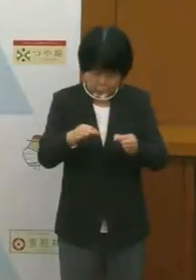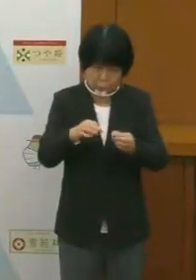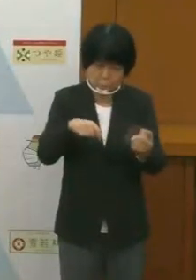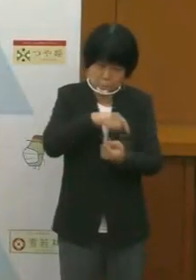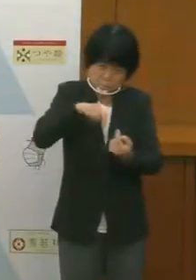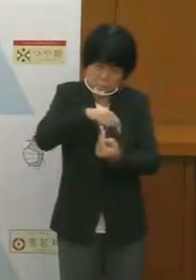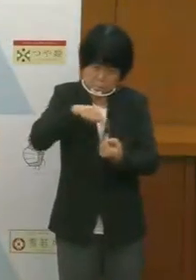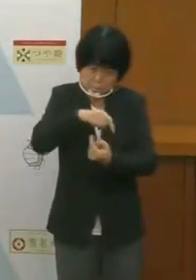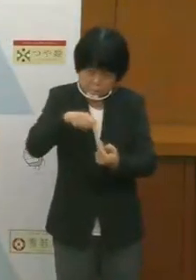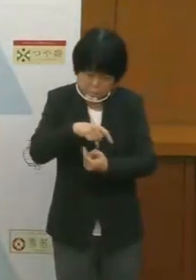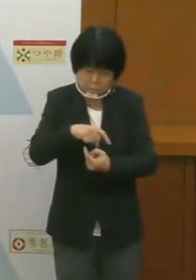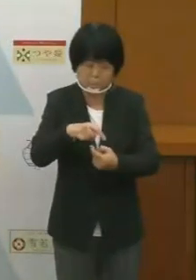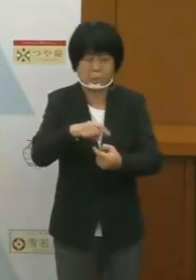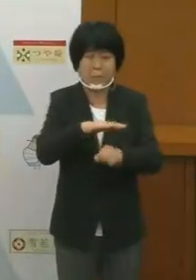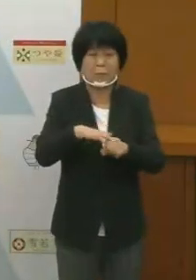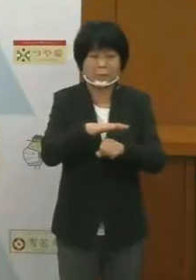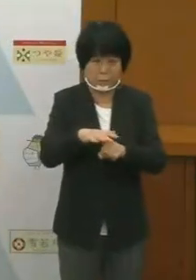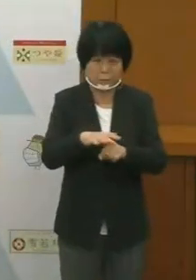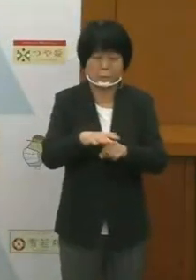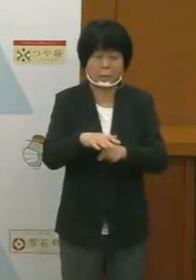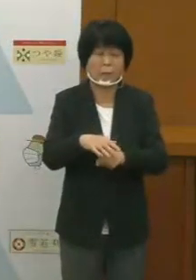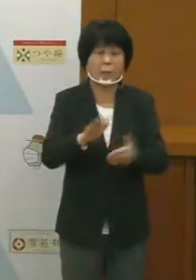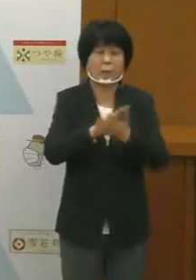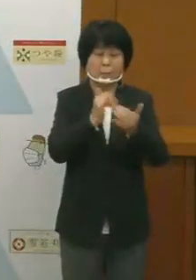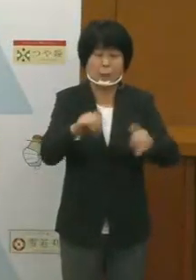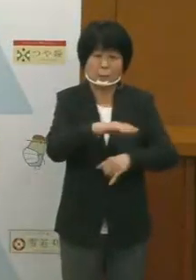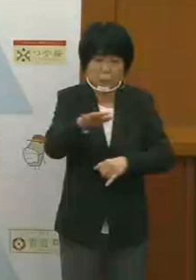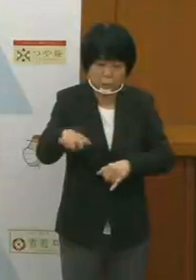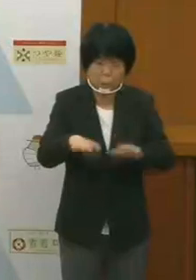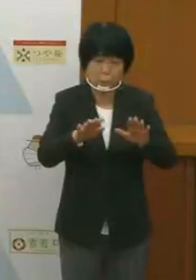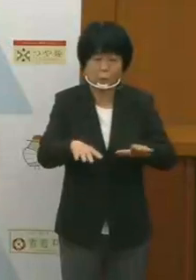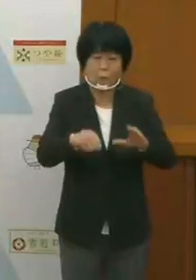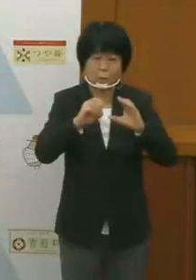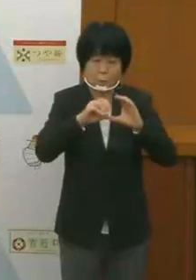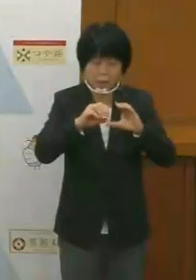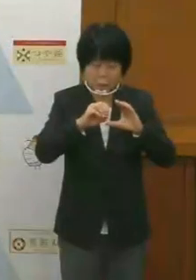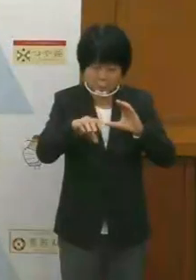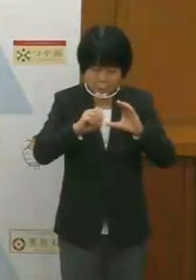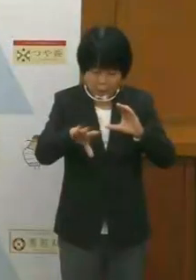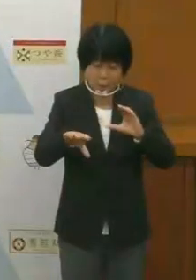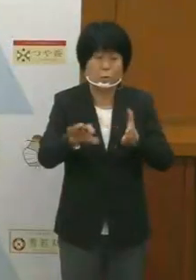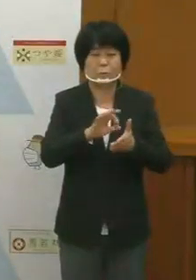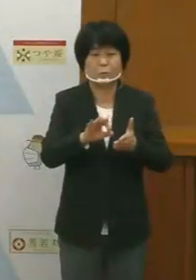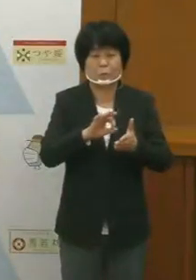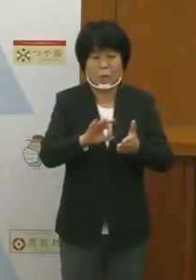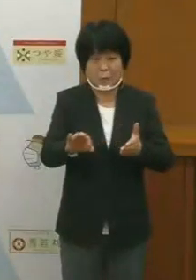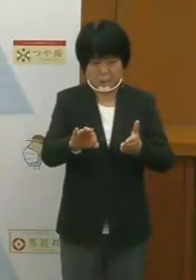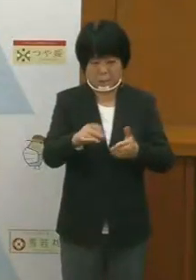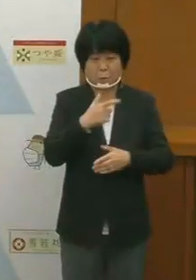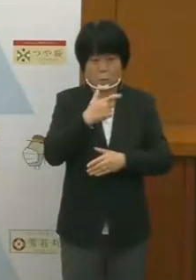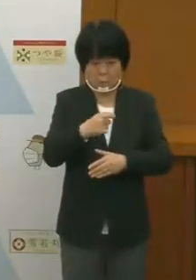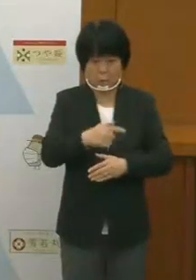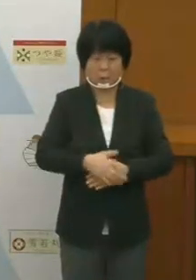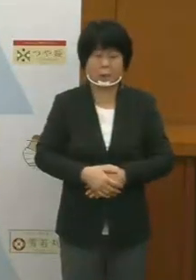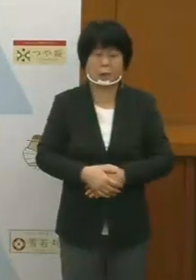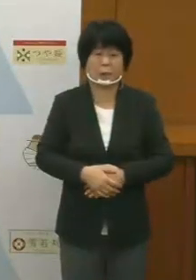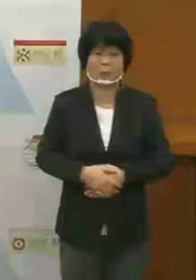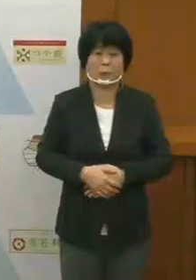考えておりますので、県民の皆様にも今回のキャンペーンをご活用いただきますようお願いいたします